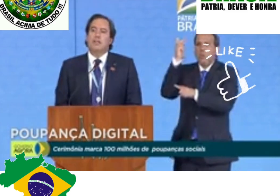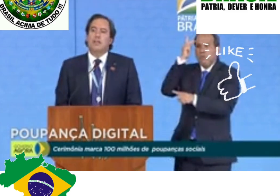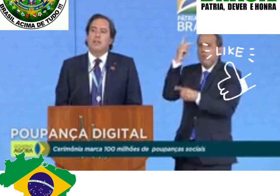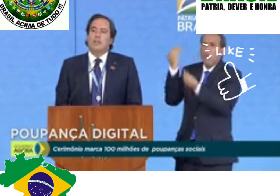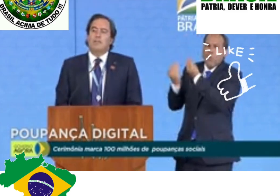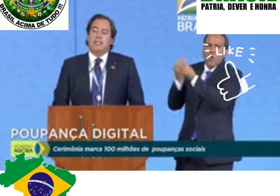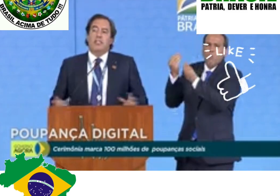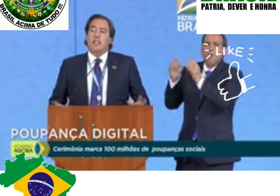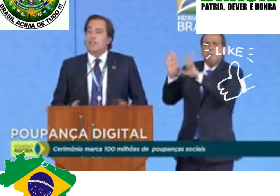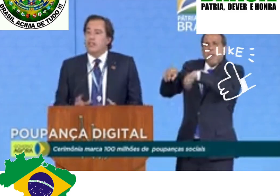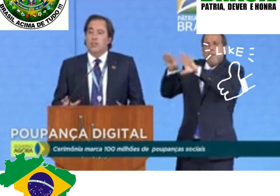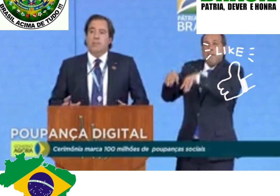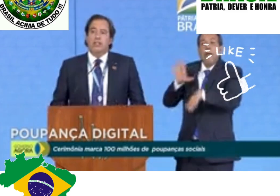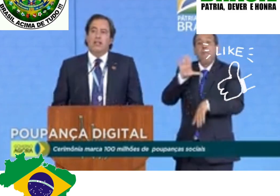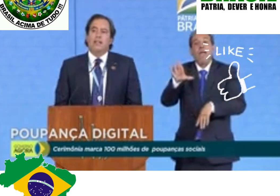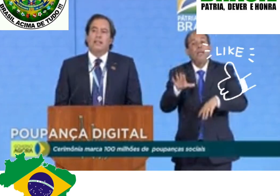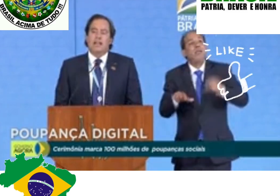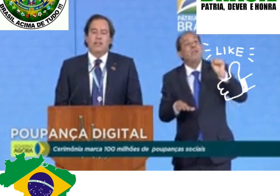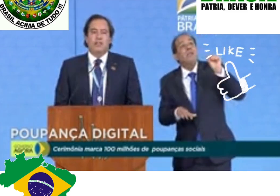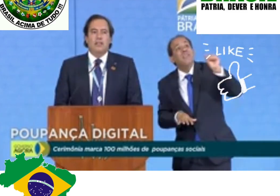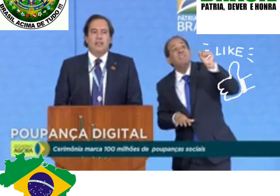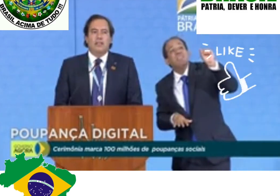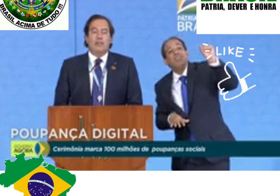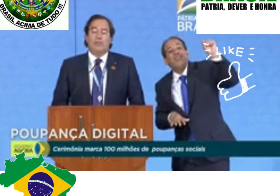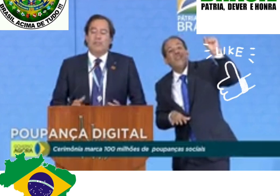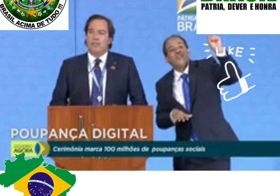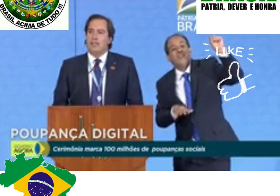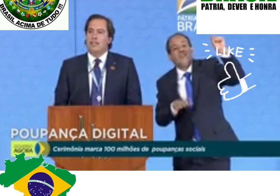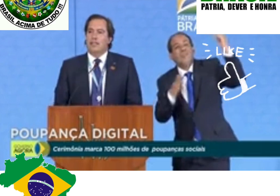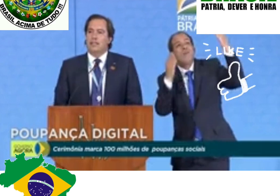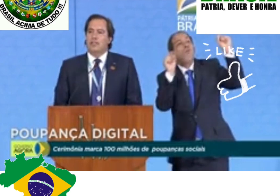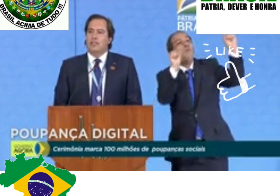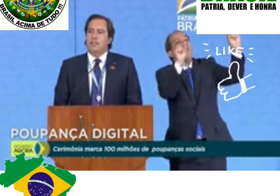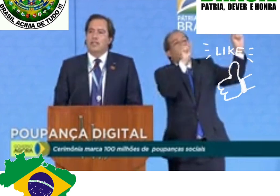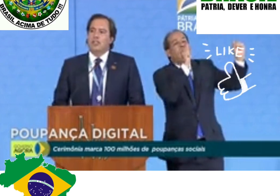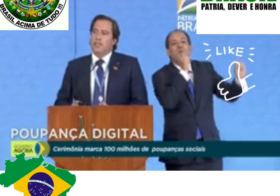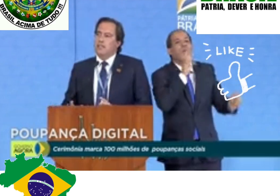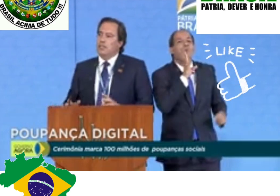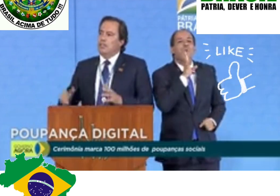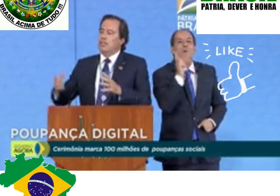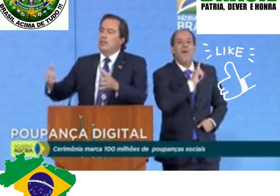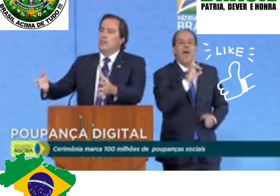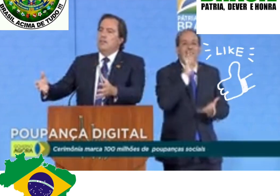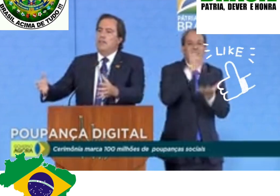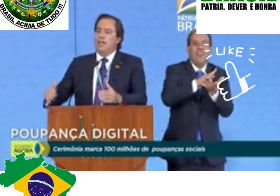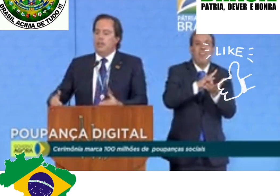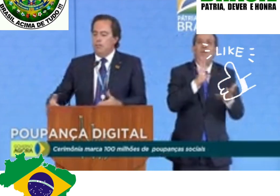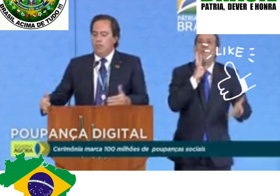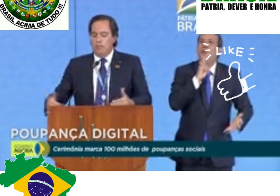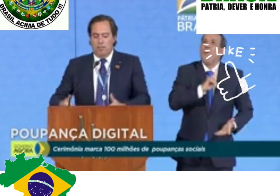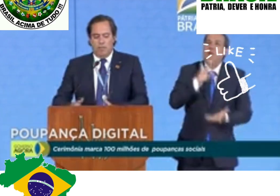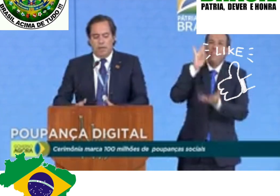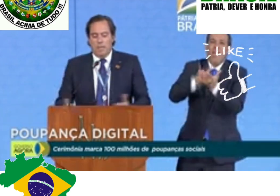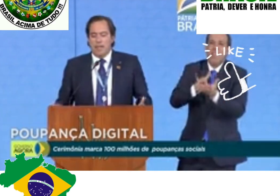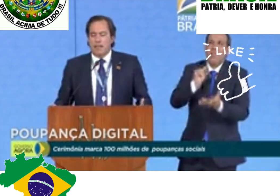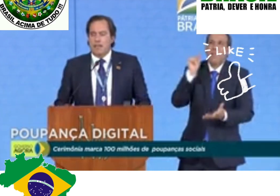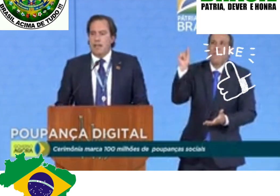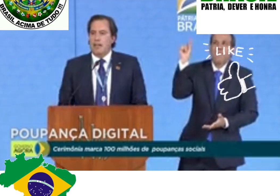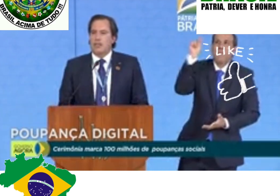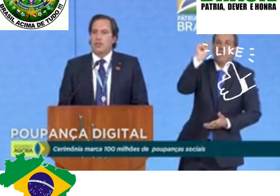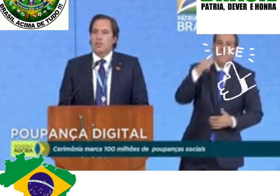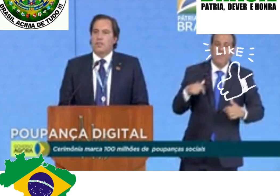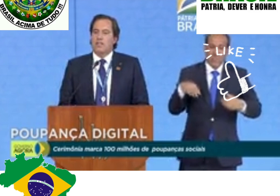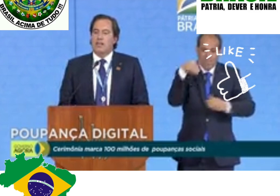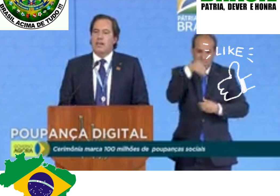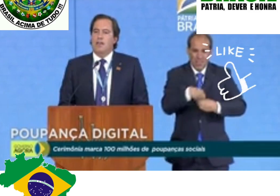anos e meio. Mas às vezes a gente perde a realidade, a noção da realidade. E às vezes a gente tem uma mesa